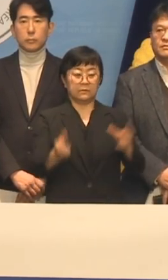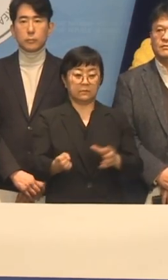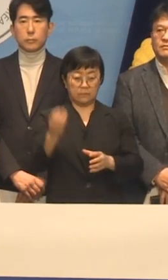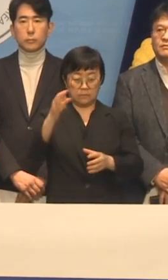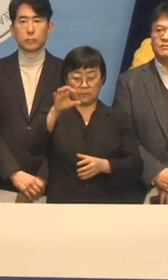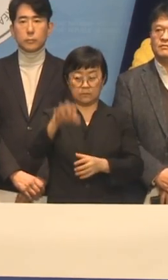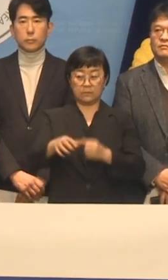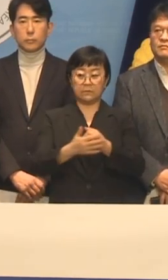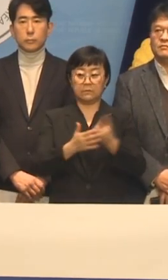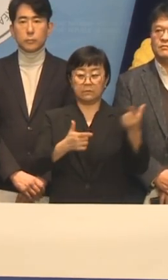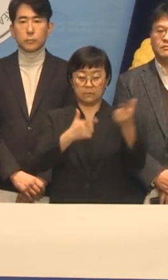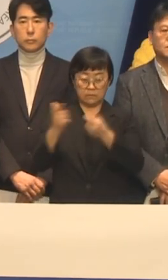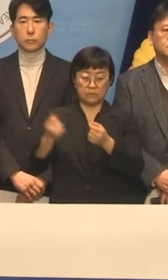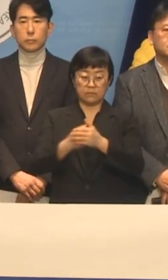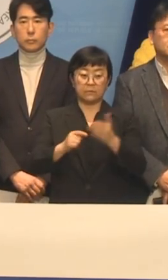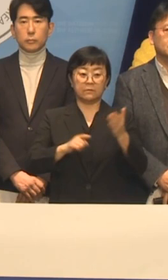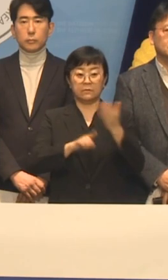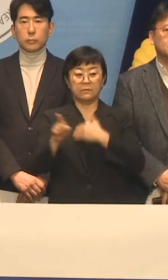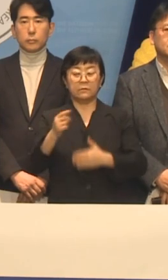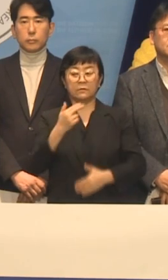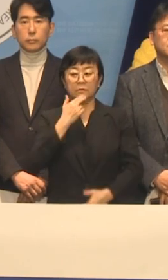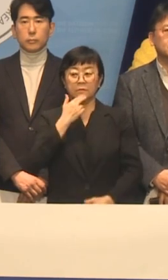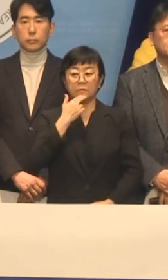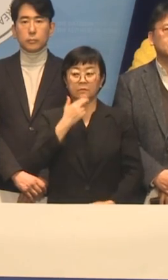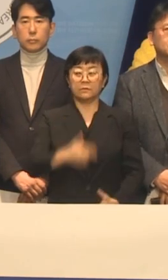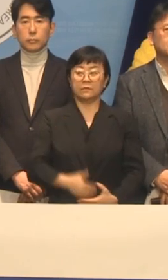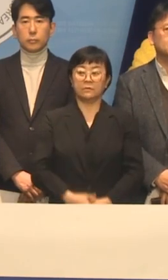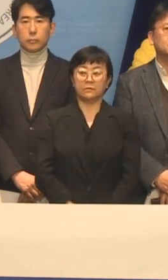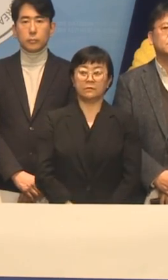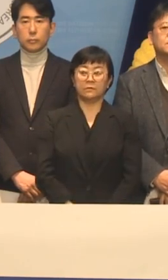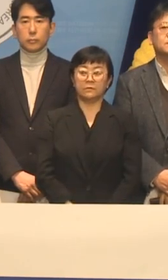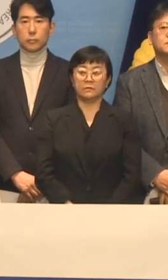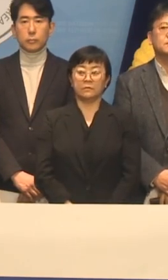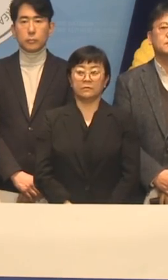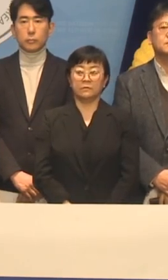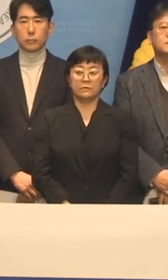앞에 누구도 예외가 될 수 없다는 말입니다.